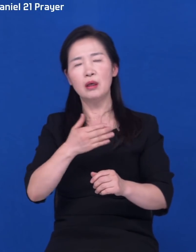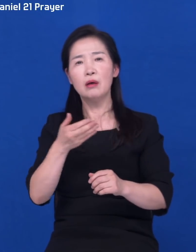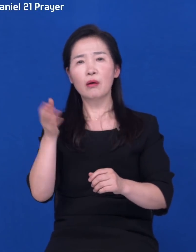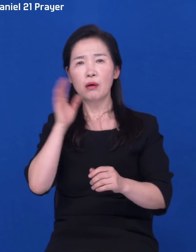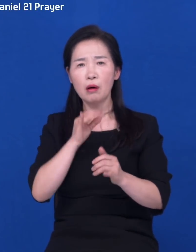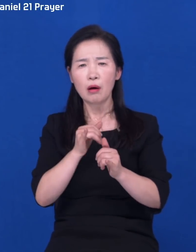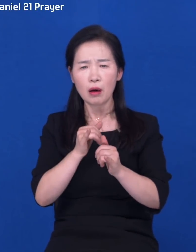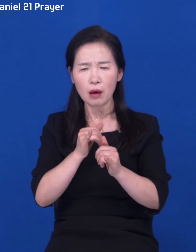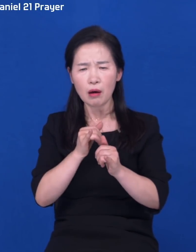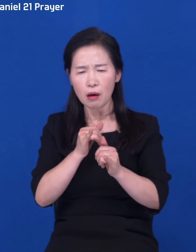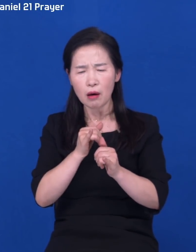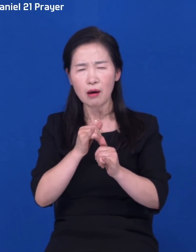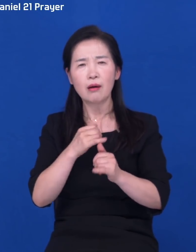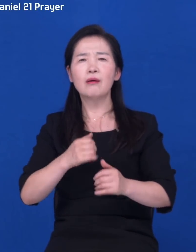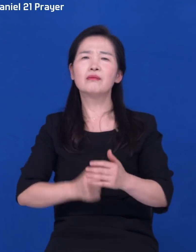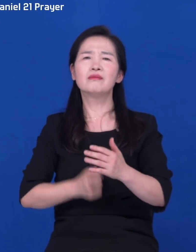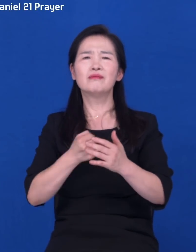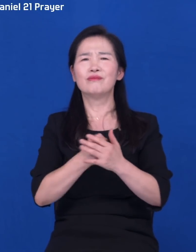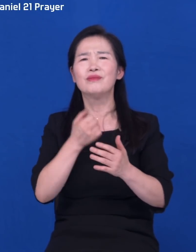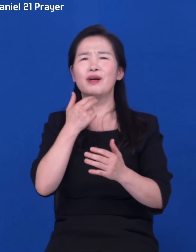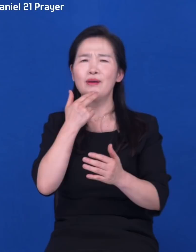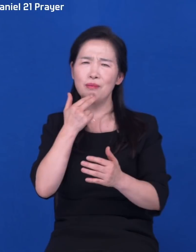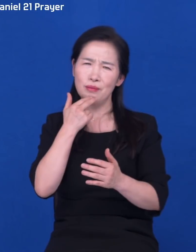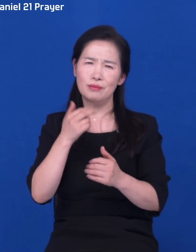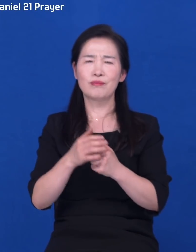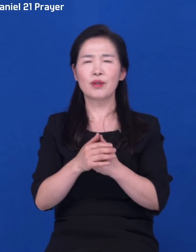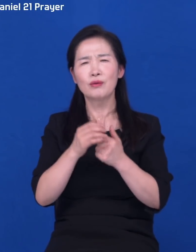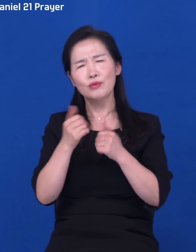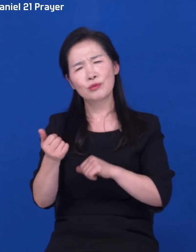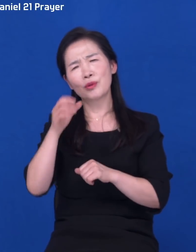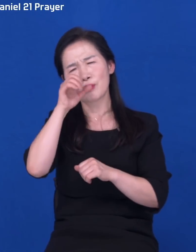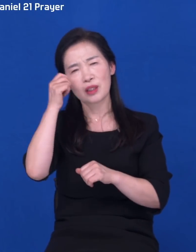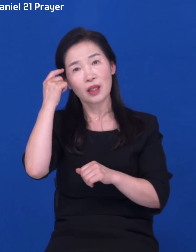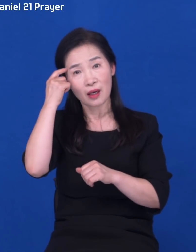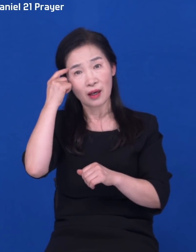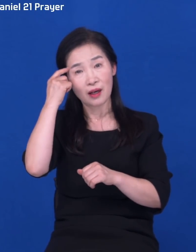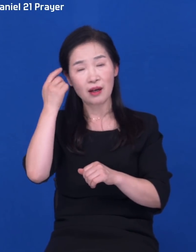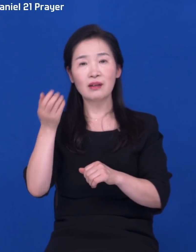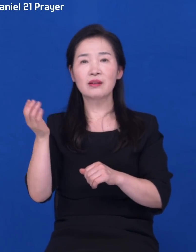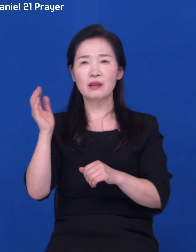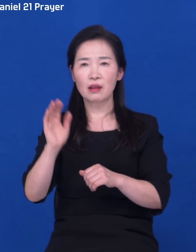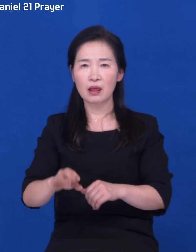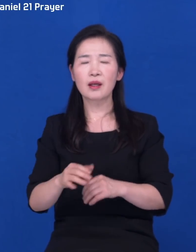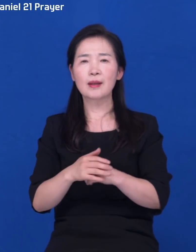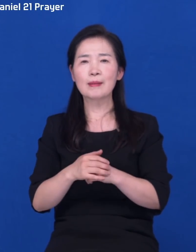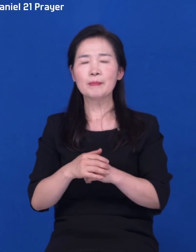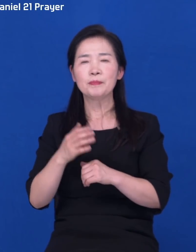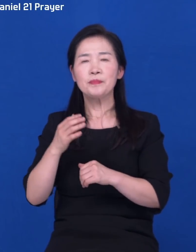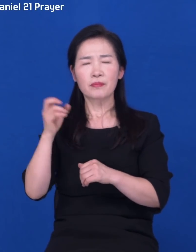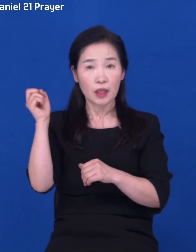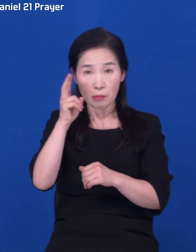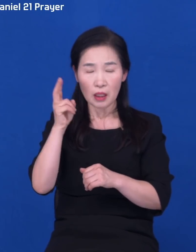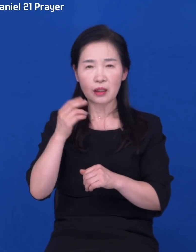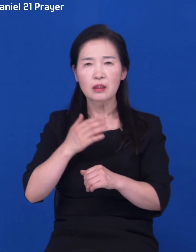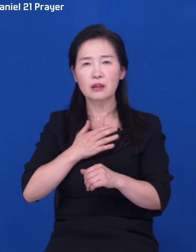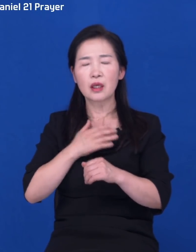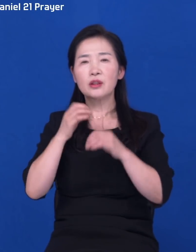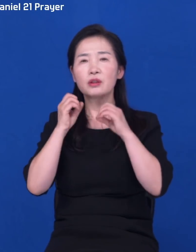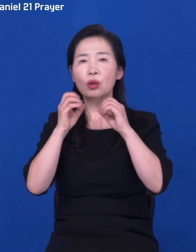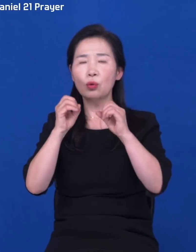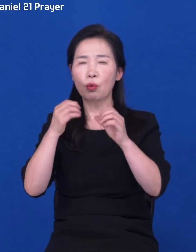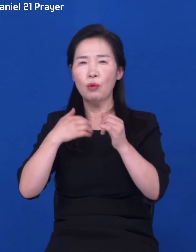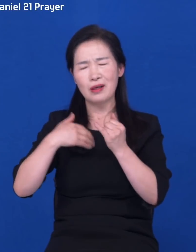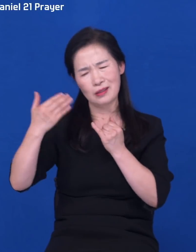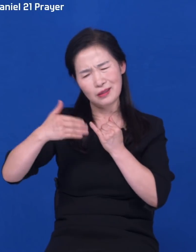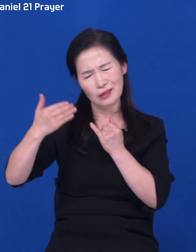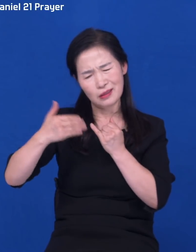나지 않고 그 순간 죽어버리고 싶다 했는데 갑자기 저를 전도했던 언니가 한 말이